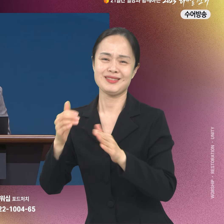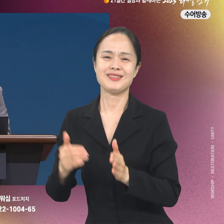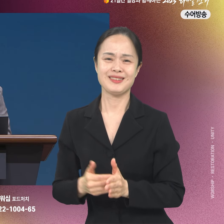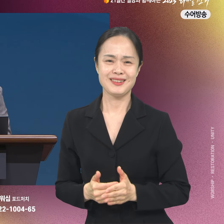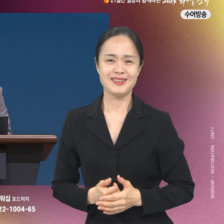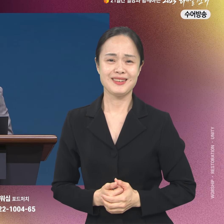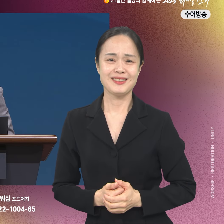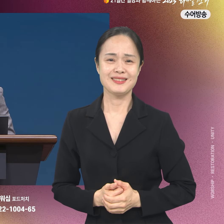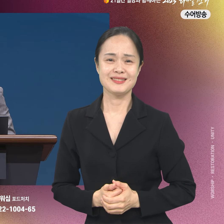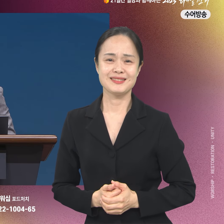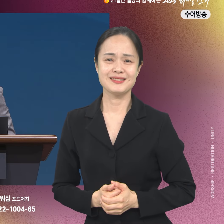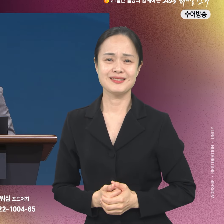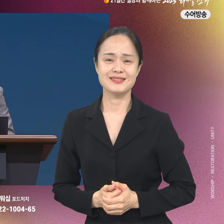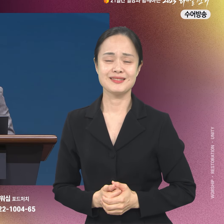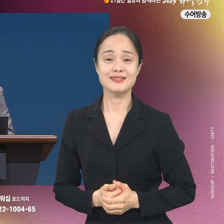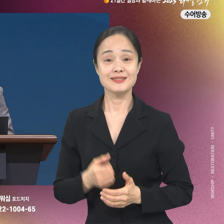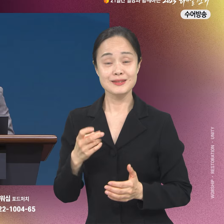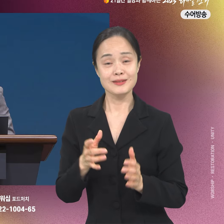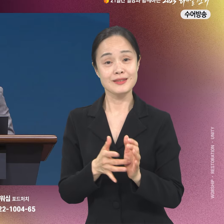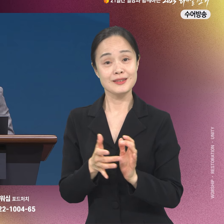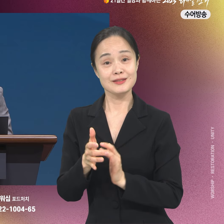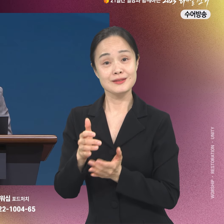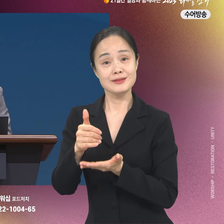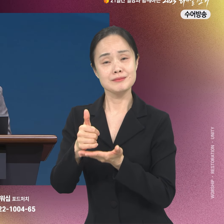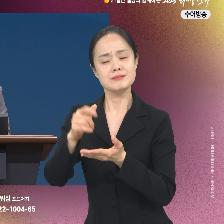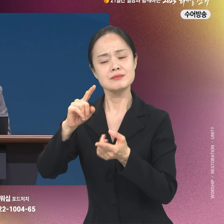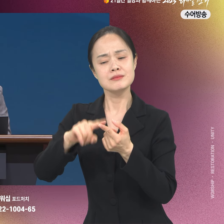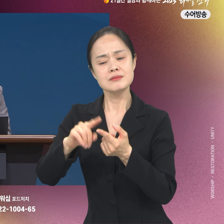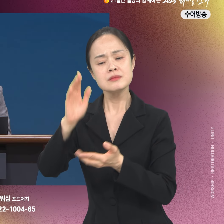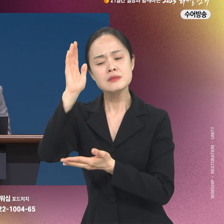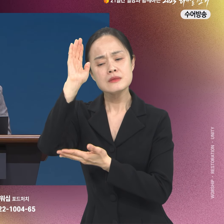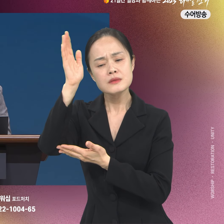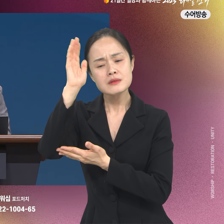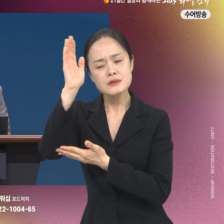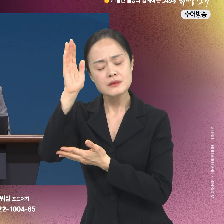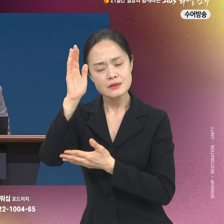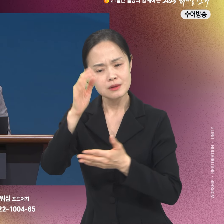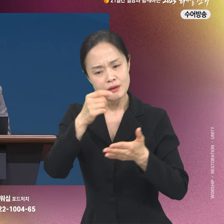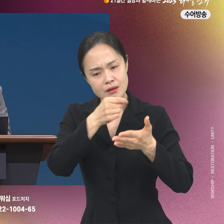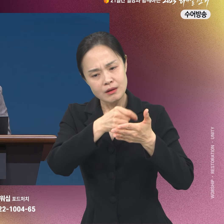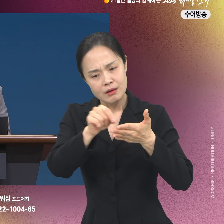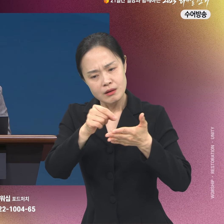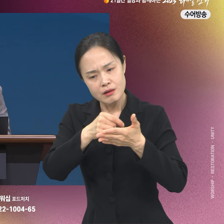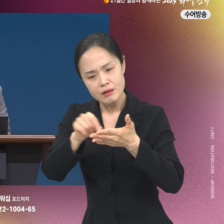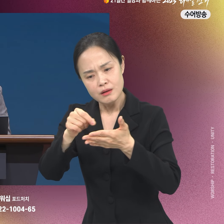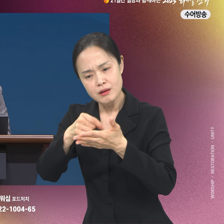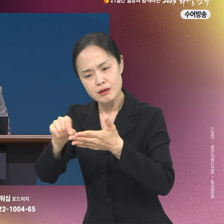도대체 예수님을 어떻게 표현해야 될까에 대한 고민이 정말 많았어요.